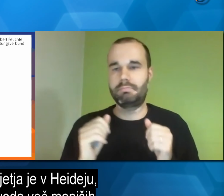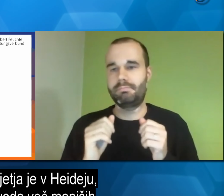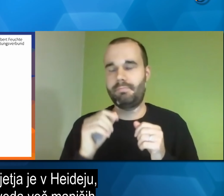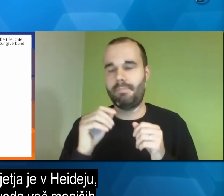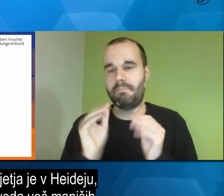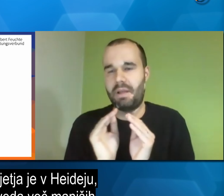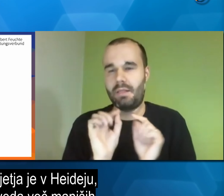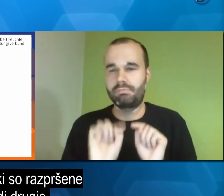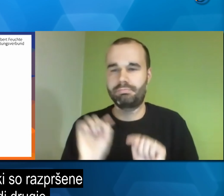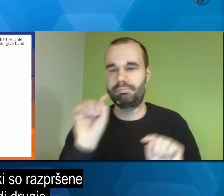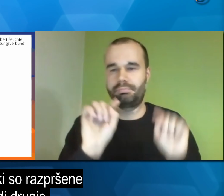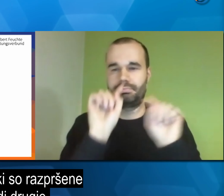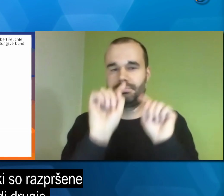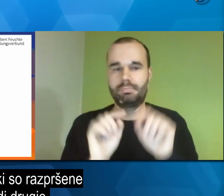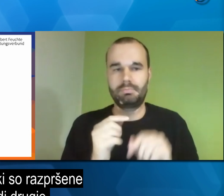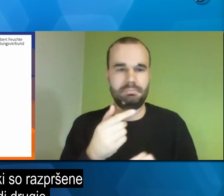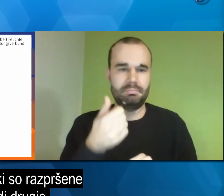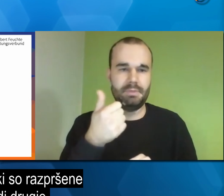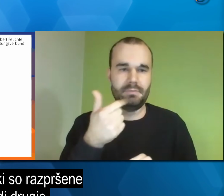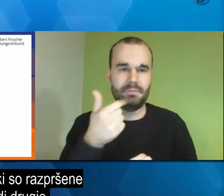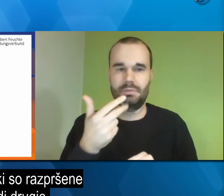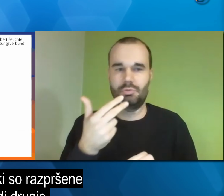seveda več lokacij, manjših, ki